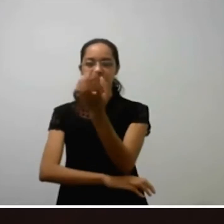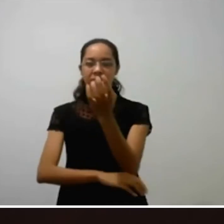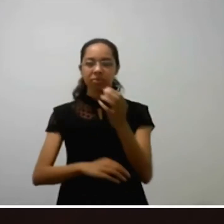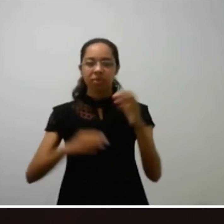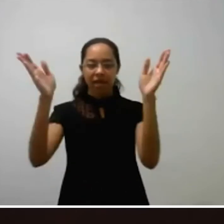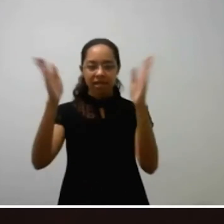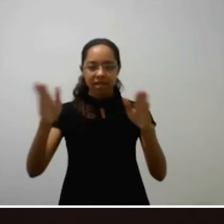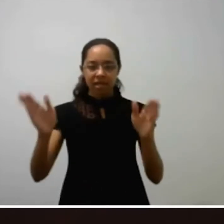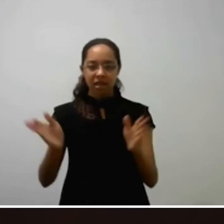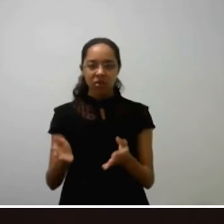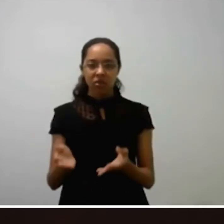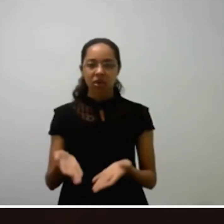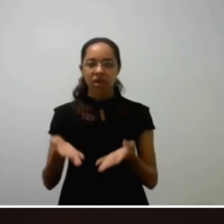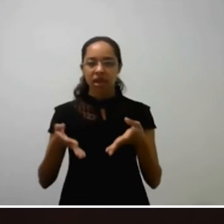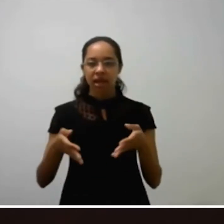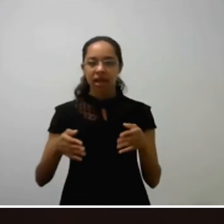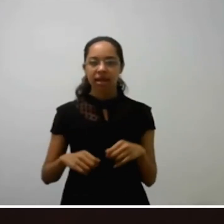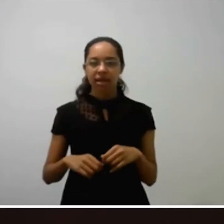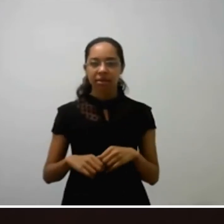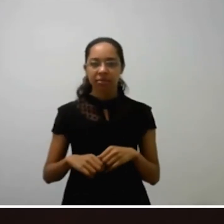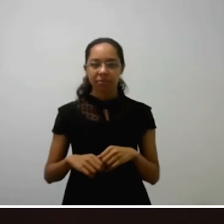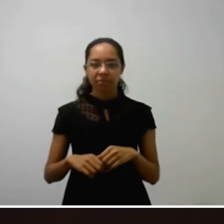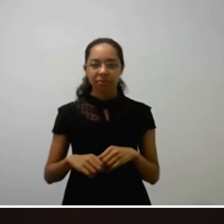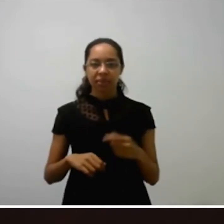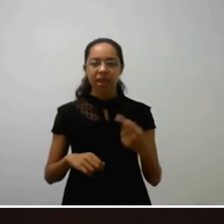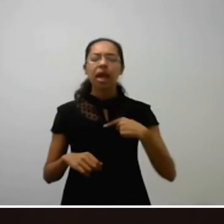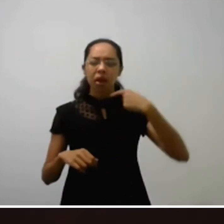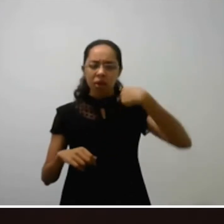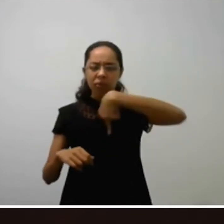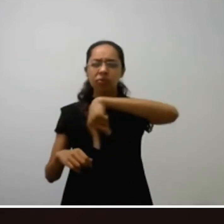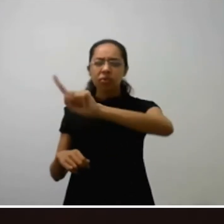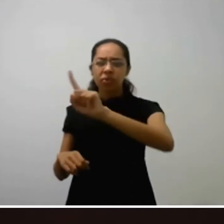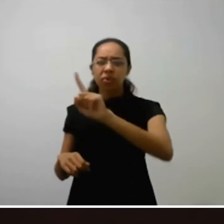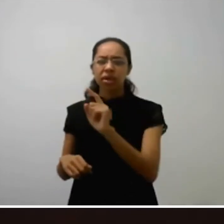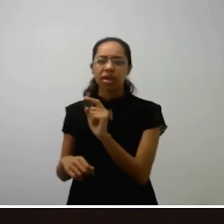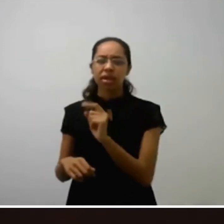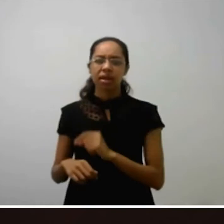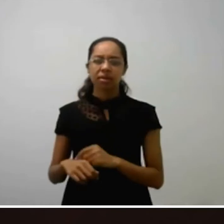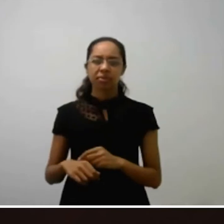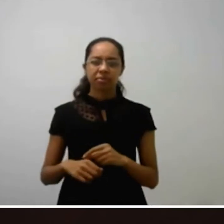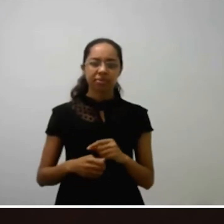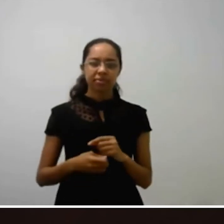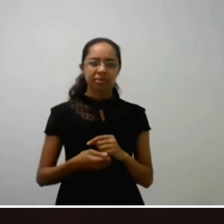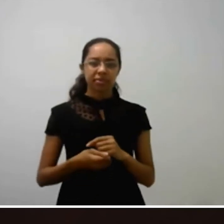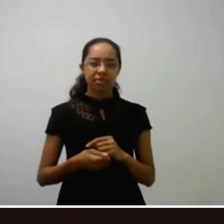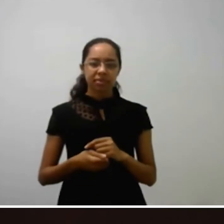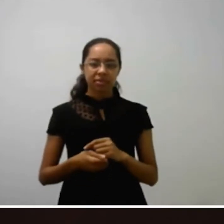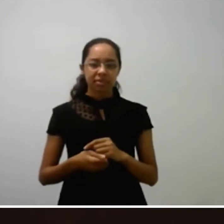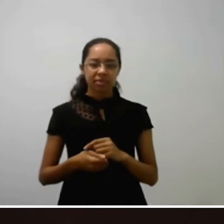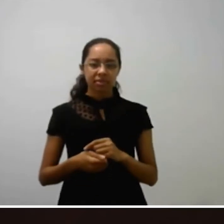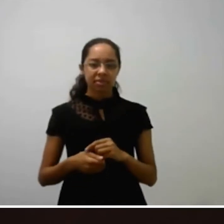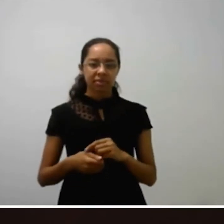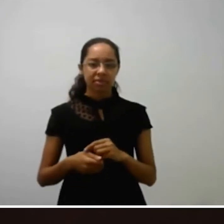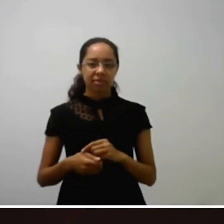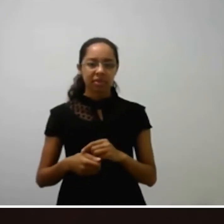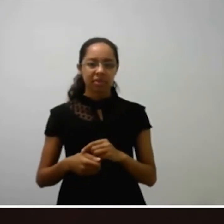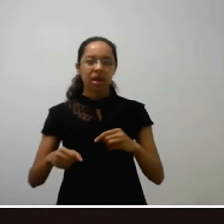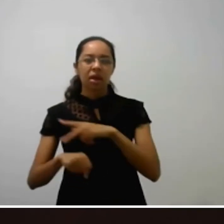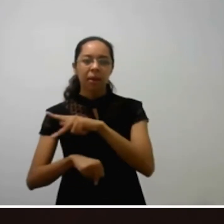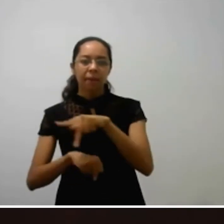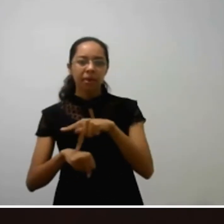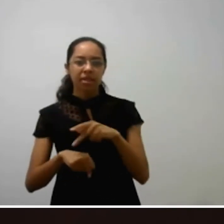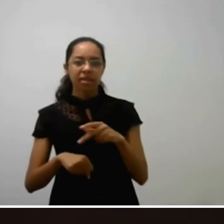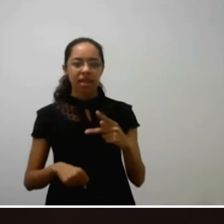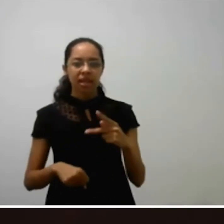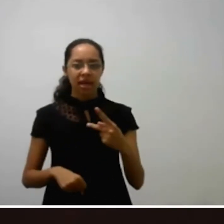de nós fomos até lá no ano, acho que 2019, né? Nós fomos até lá, nós vimos